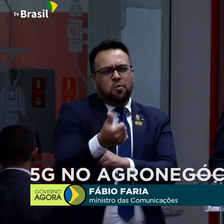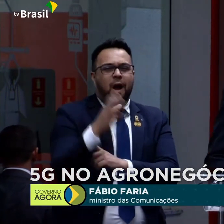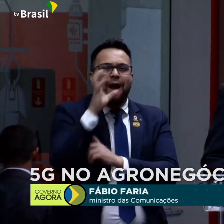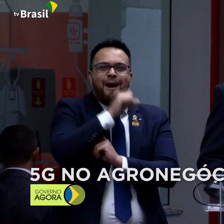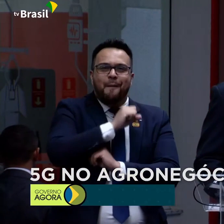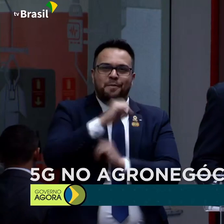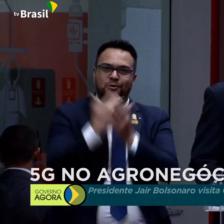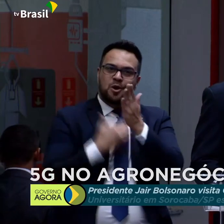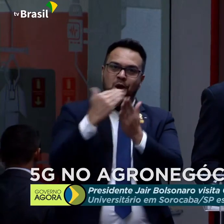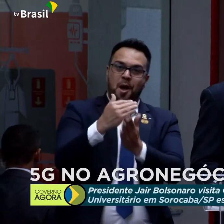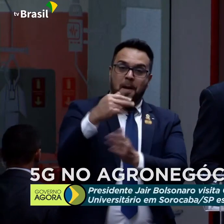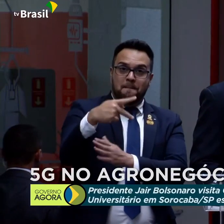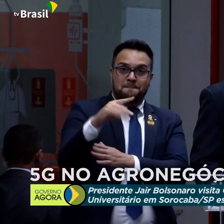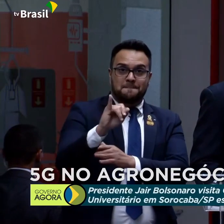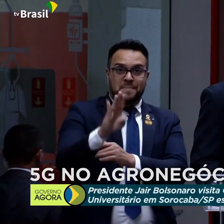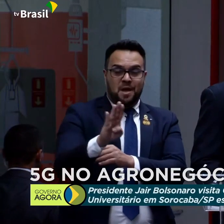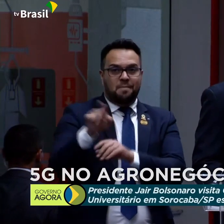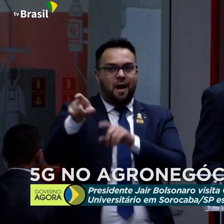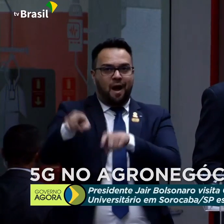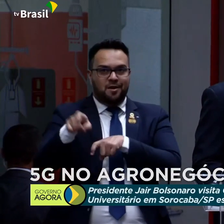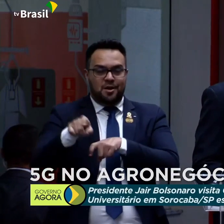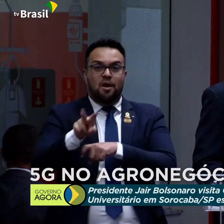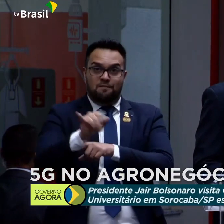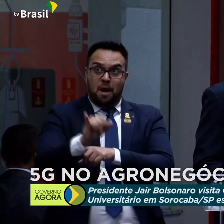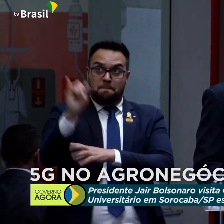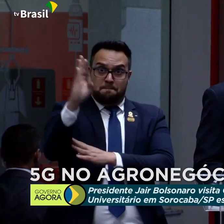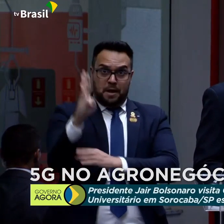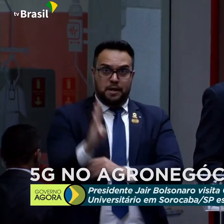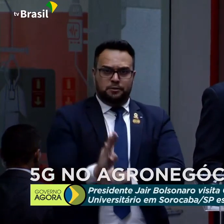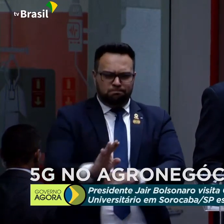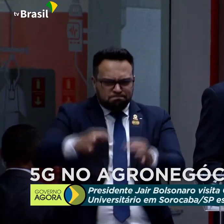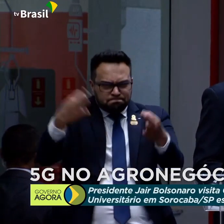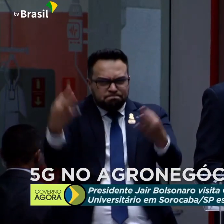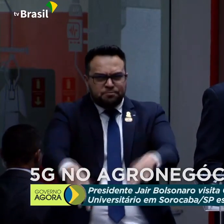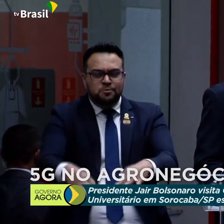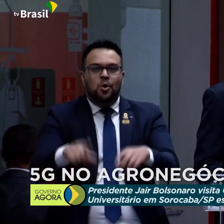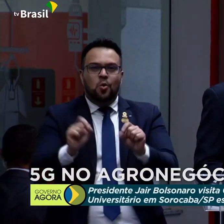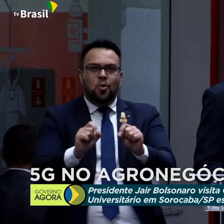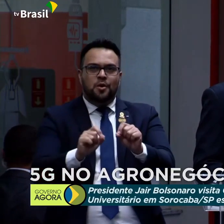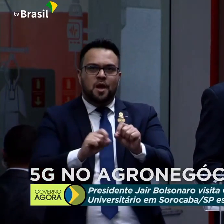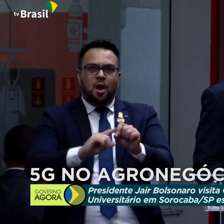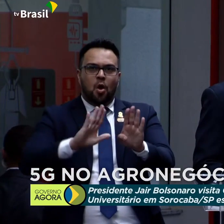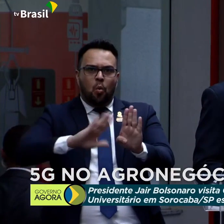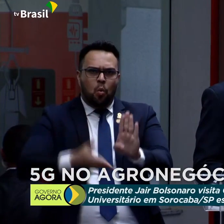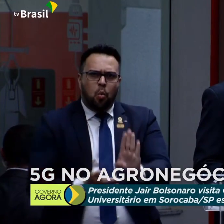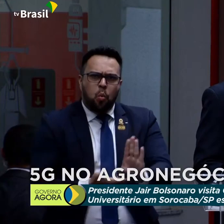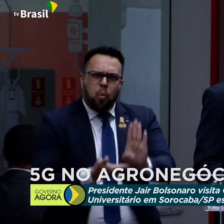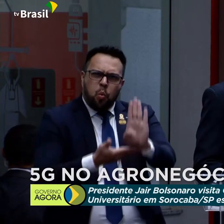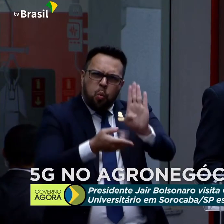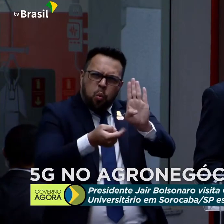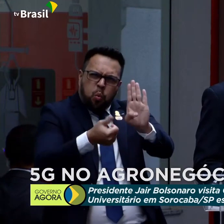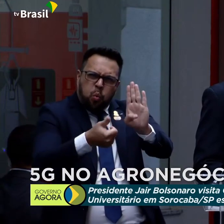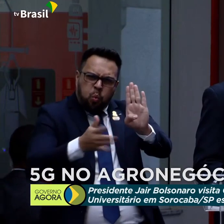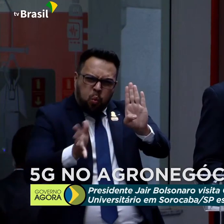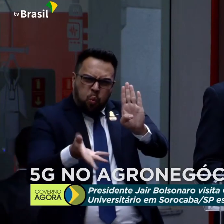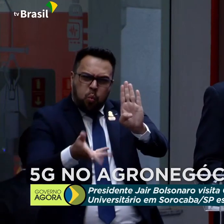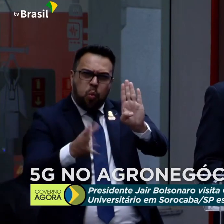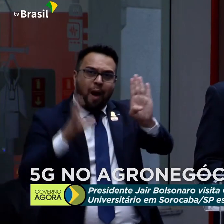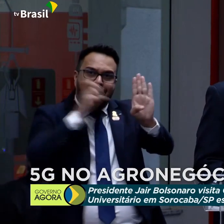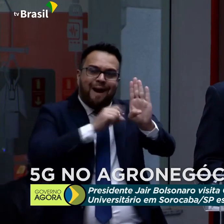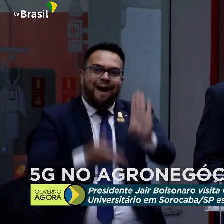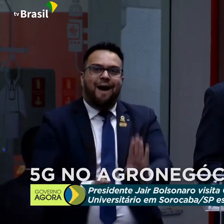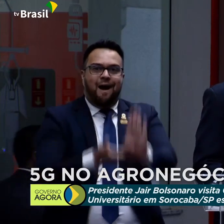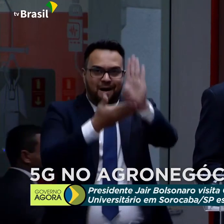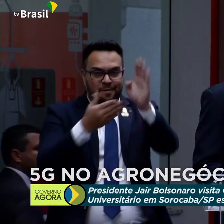agrícola. Nós iremos colocar o Brasil realmente onde ele já deveria estar há muito tempo, mas isso